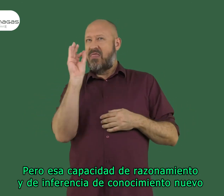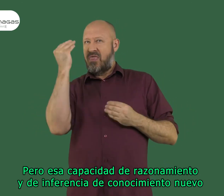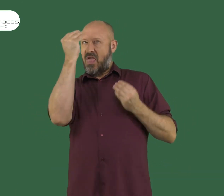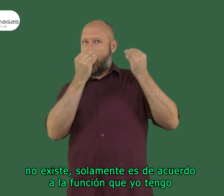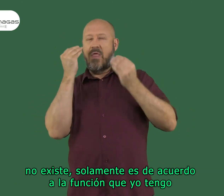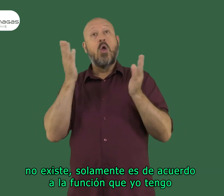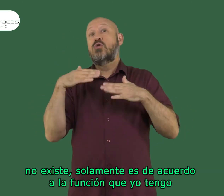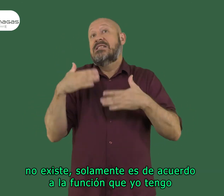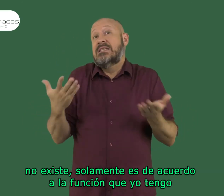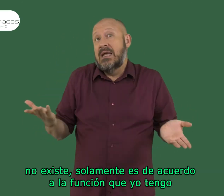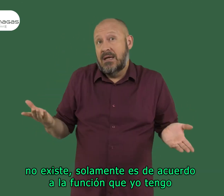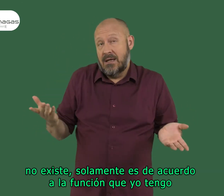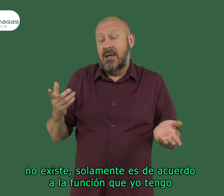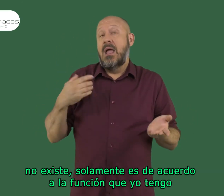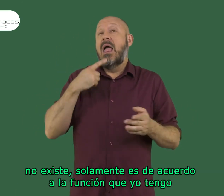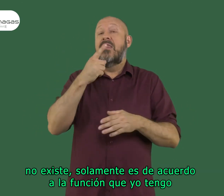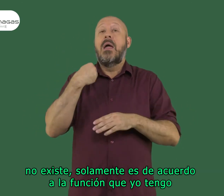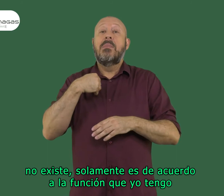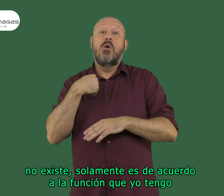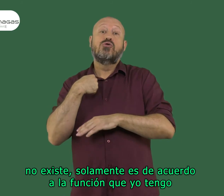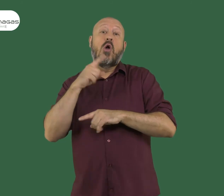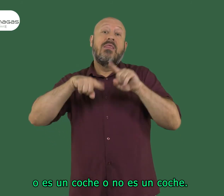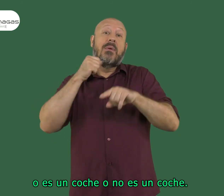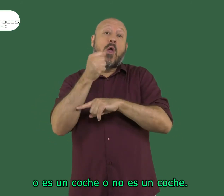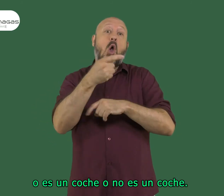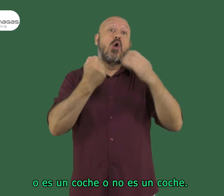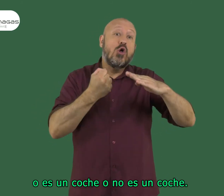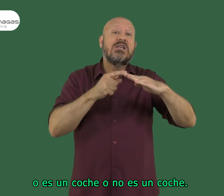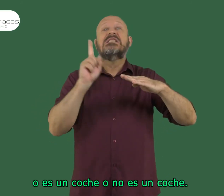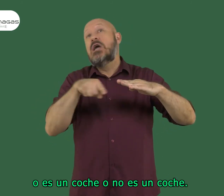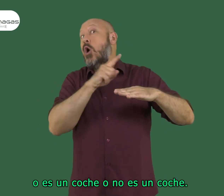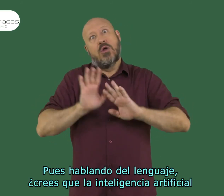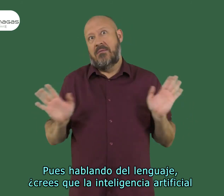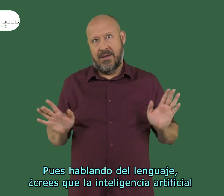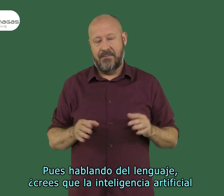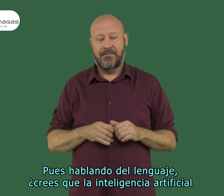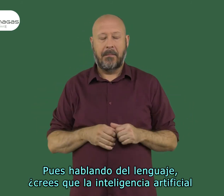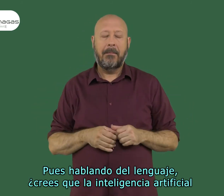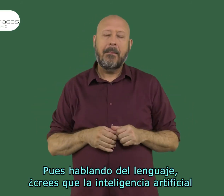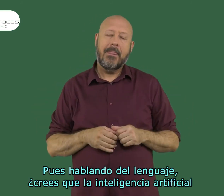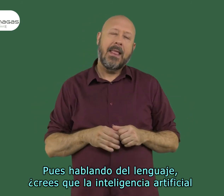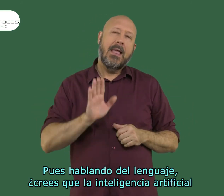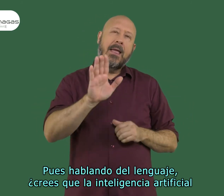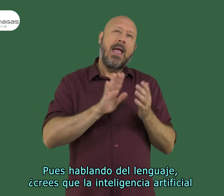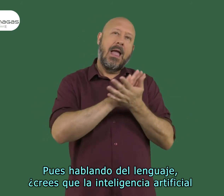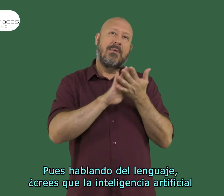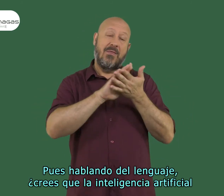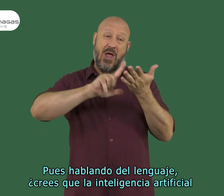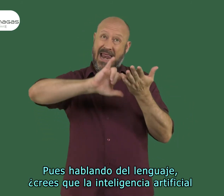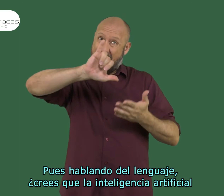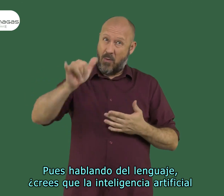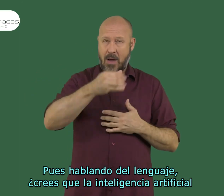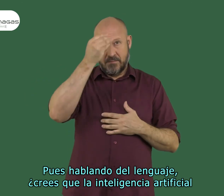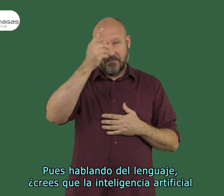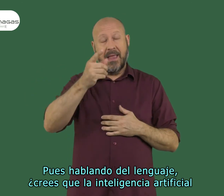conocimiento nuevo no existe, solamente es de acuerdo a la función que yo tengo, o es un coche o no es un coche. Pues hablando del lenguaje,